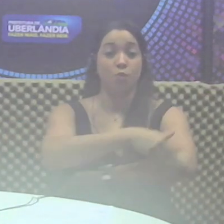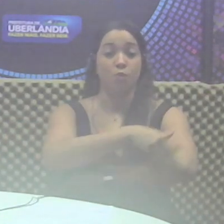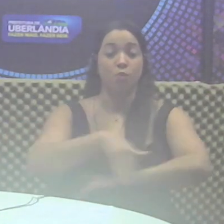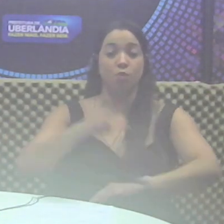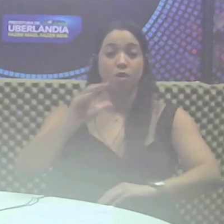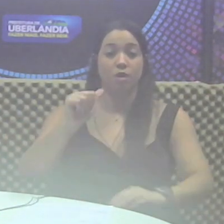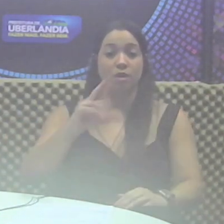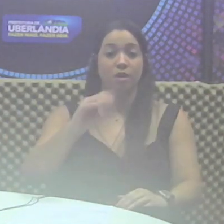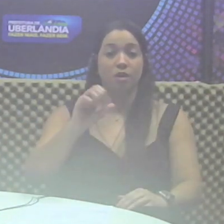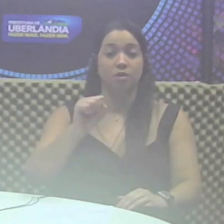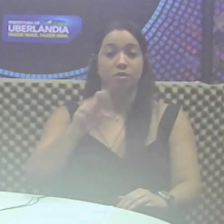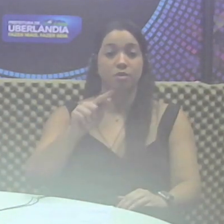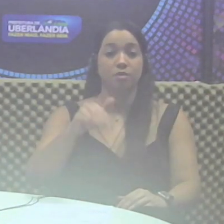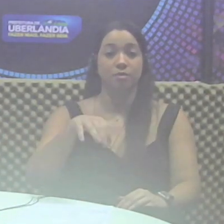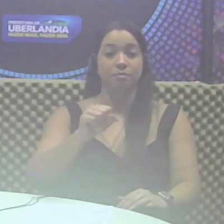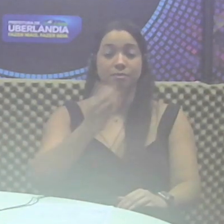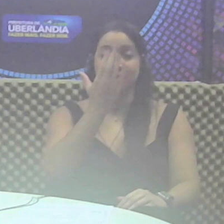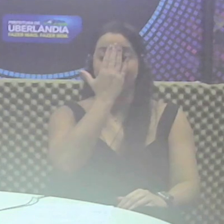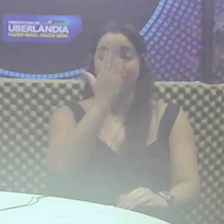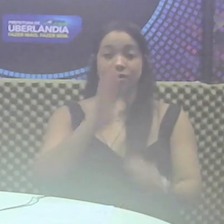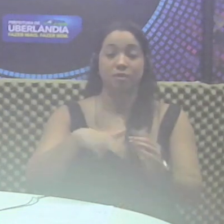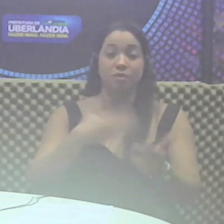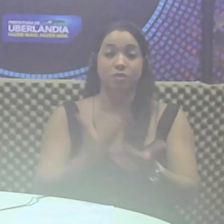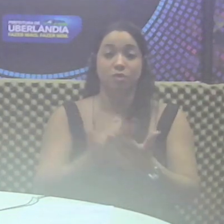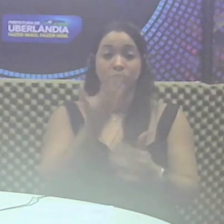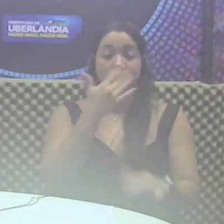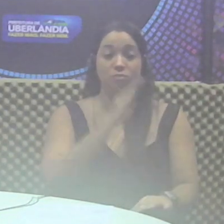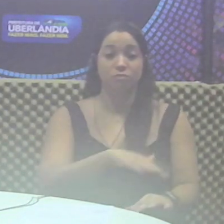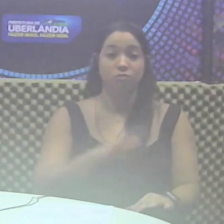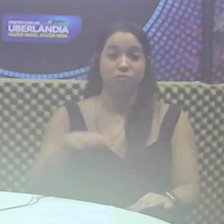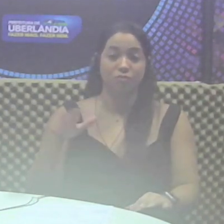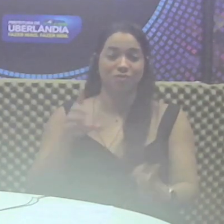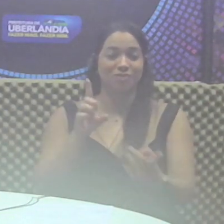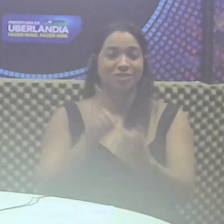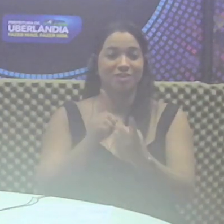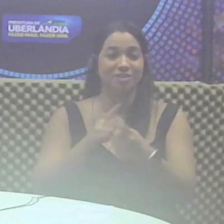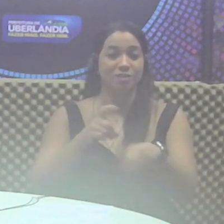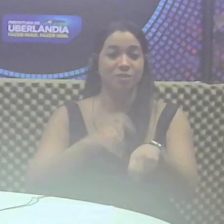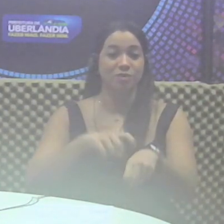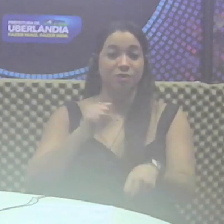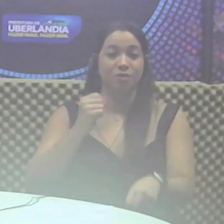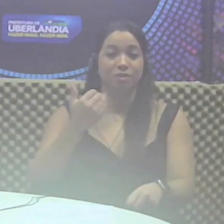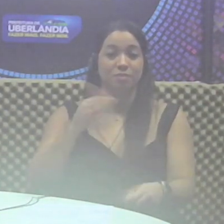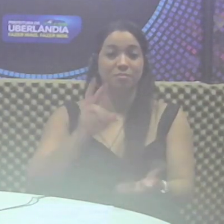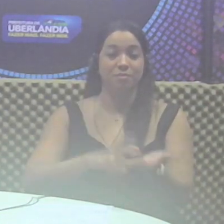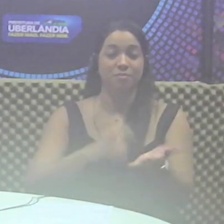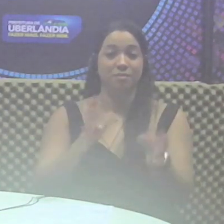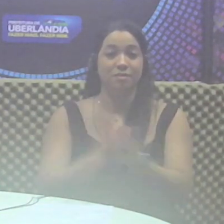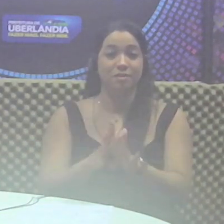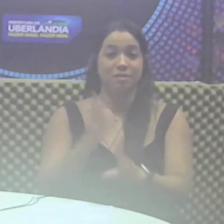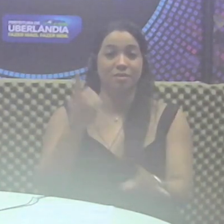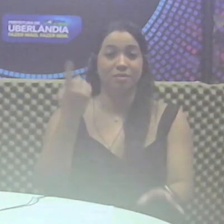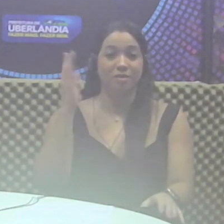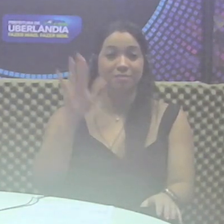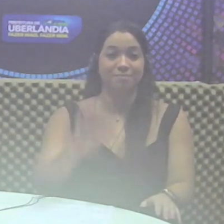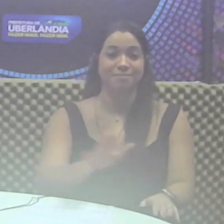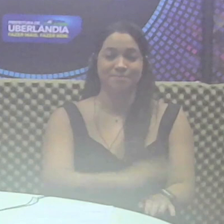Carlos Gomes, em frente à EMEI do bairro Tubalina. O atendimento vai das 8h30 da manhã à 1 da